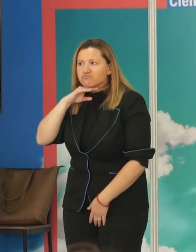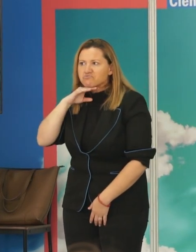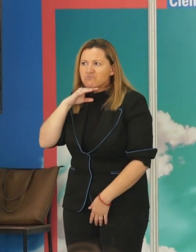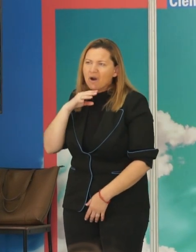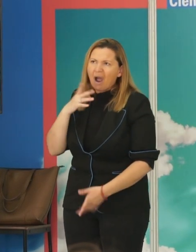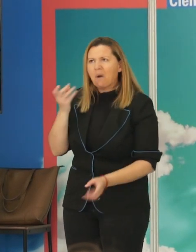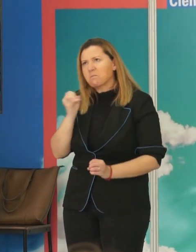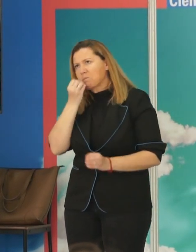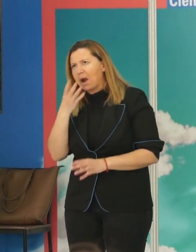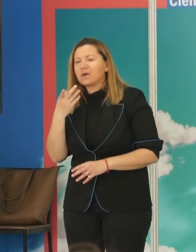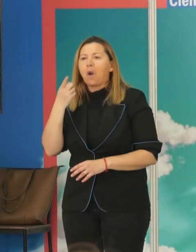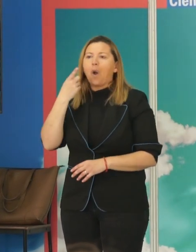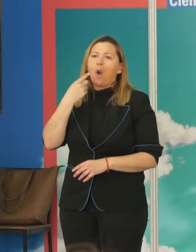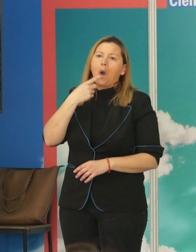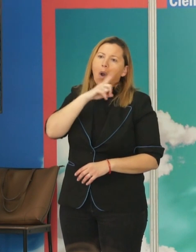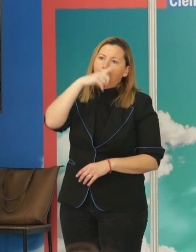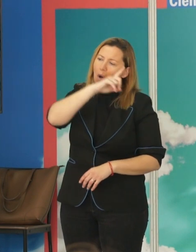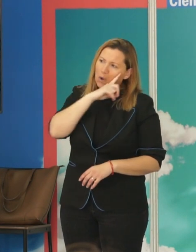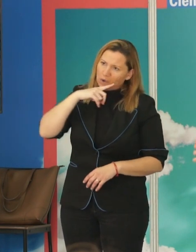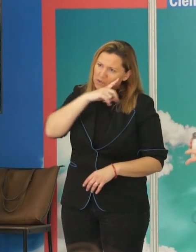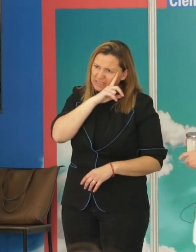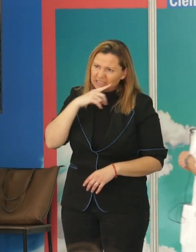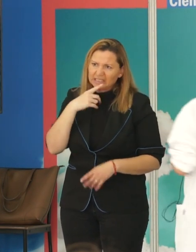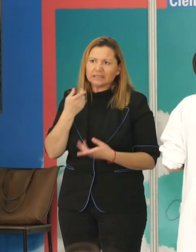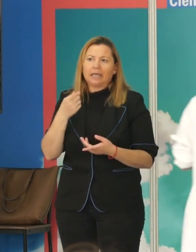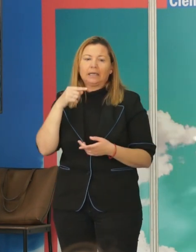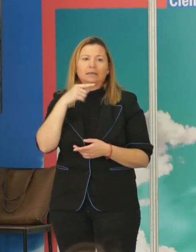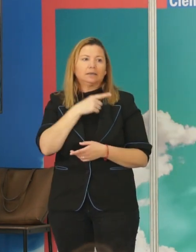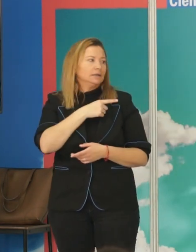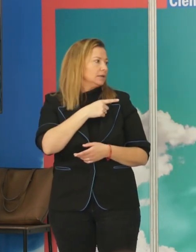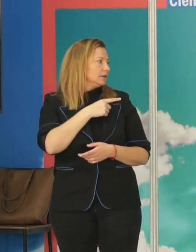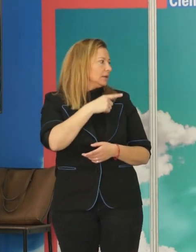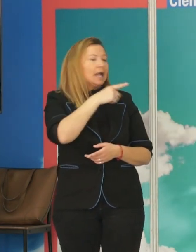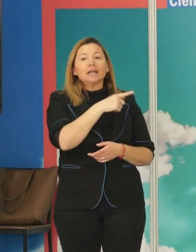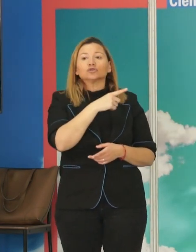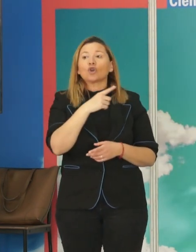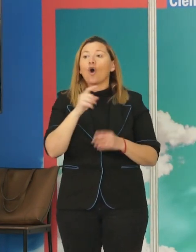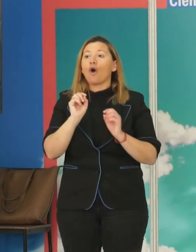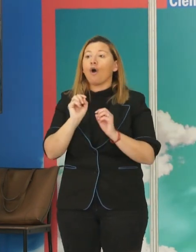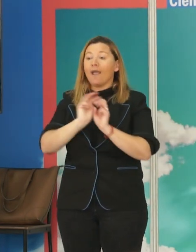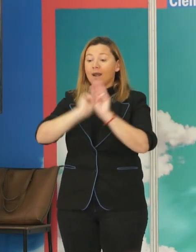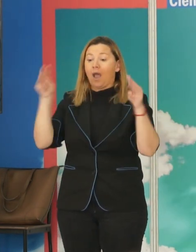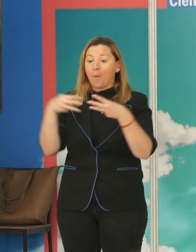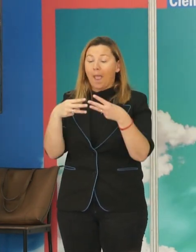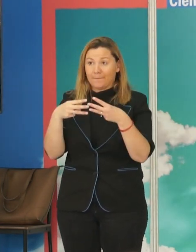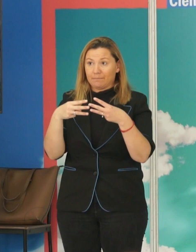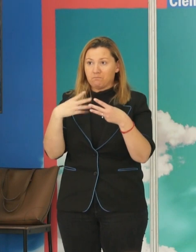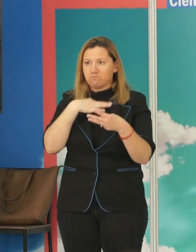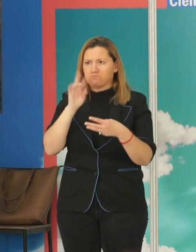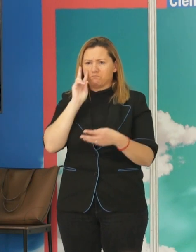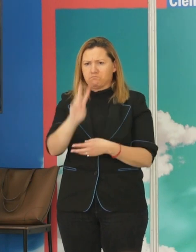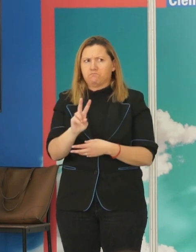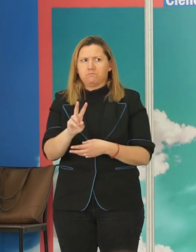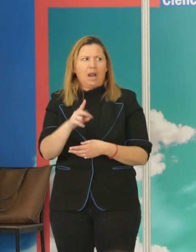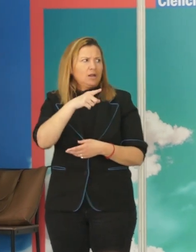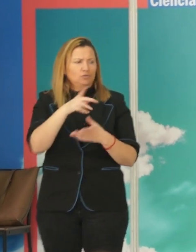hay rosita, son de distintos colores, ¿vale? Estos señores, lo buscáis en internet, hay un saco